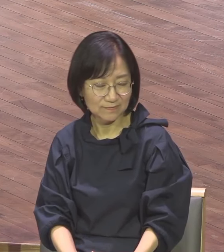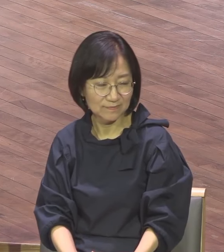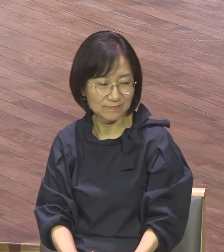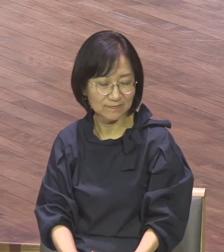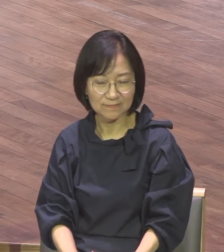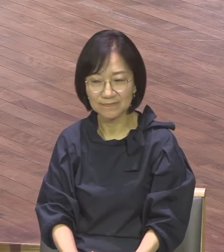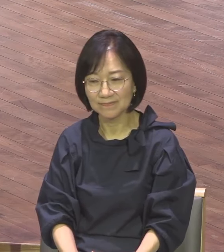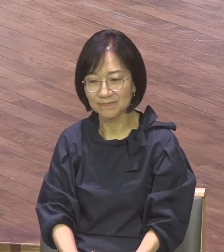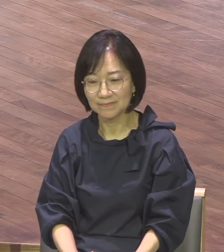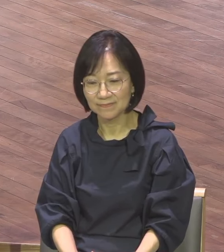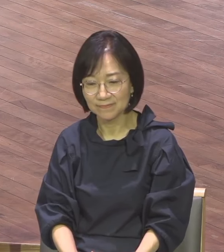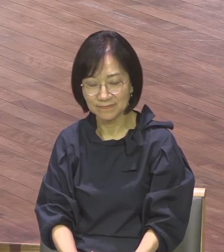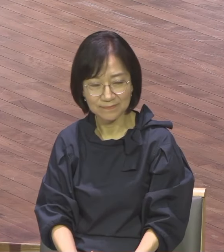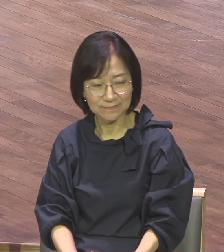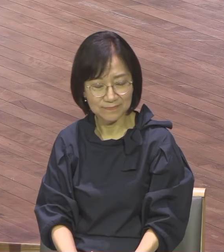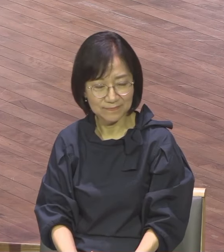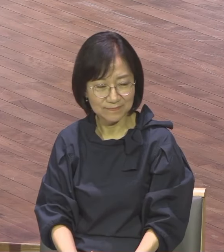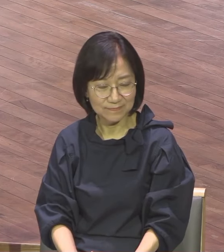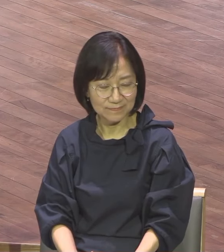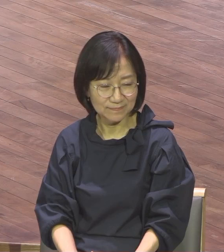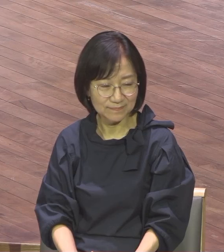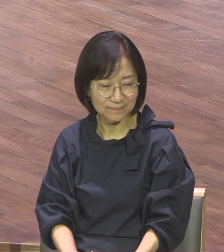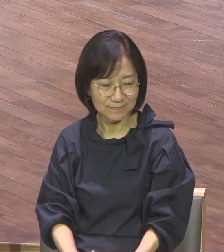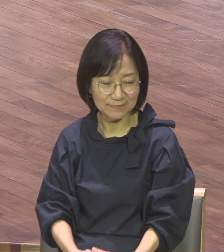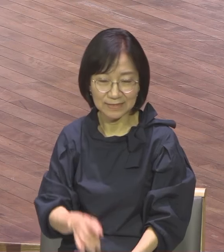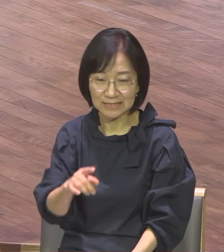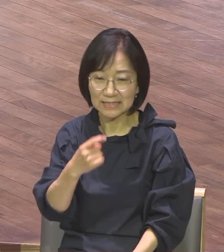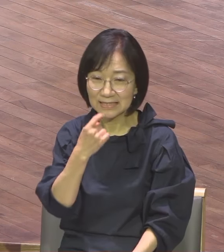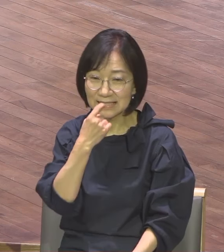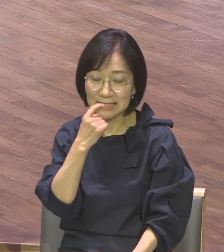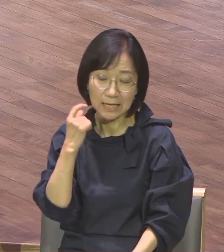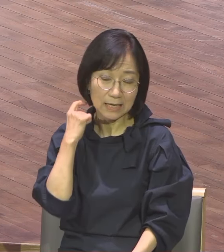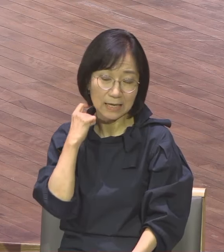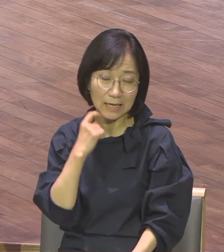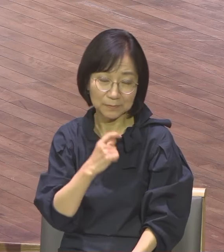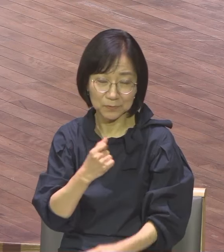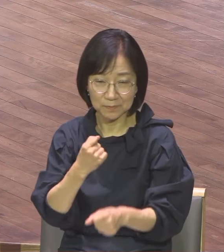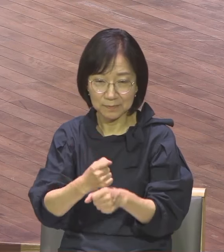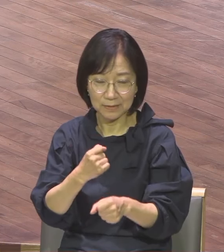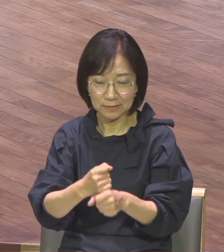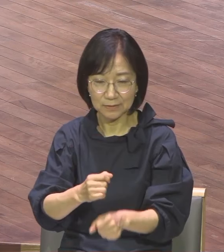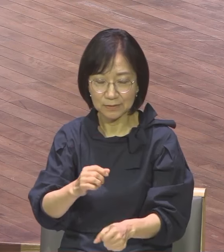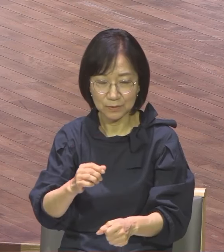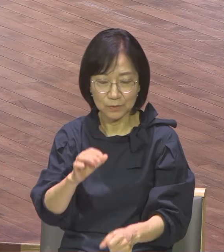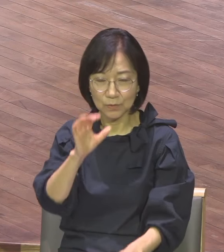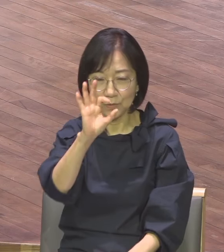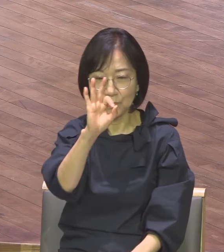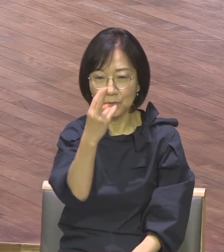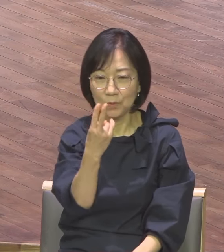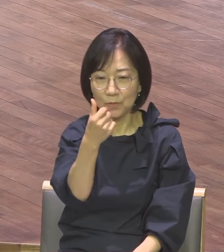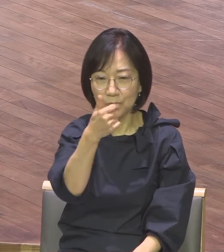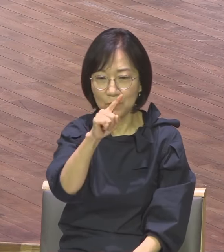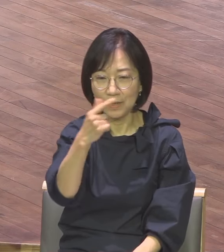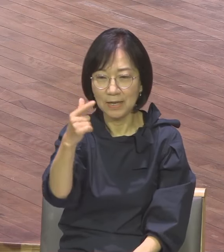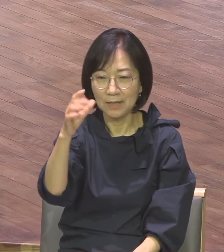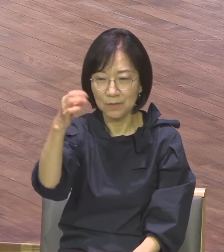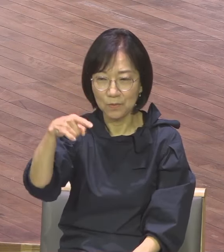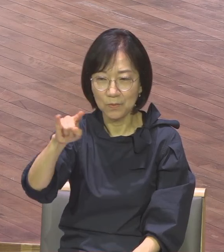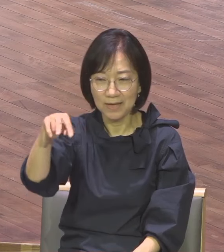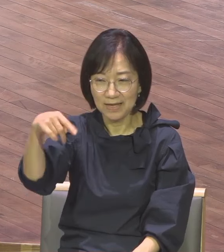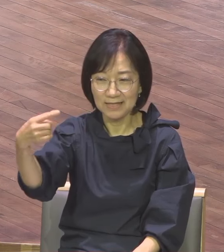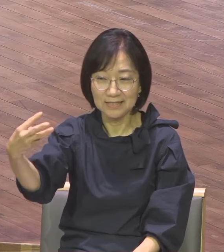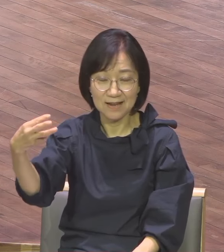웨슬레, 요한 웨슬레라는 목사님이 감리교를 만들었습니다. 전 세계 감리교 창시자인데 이런 말을